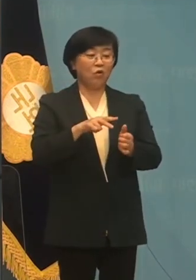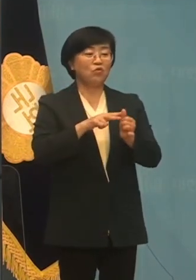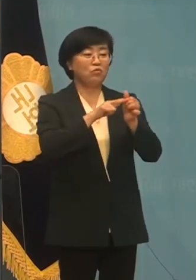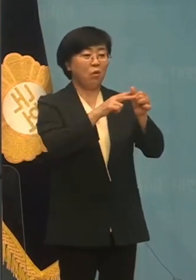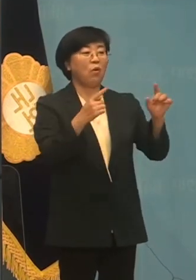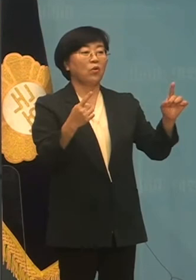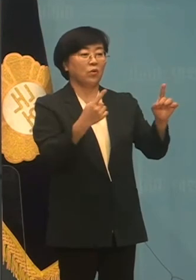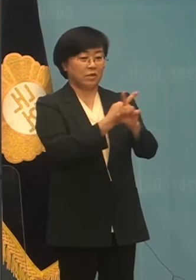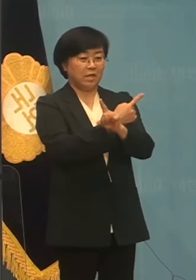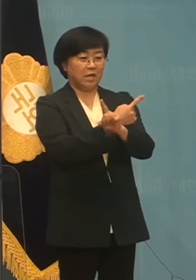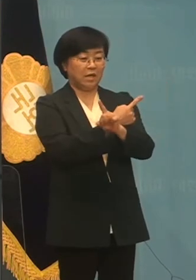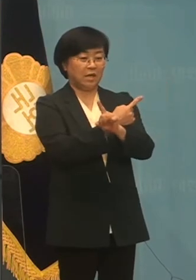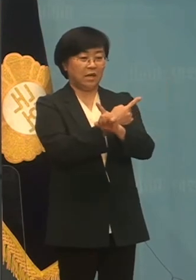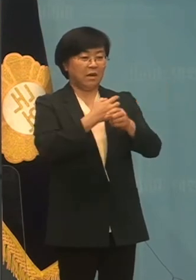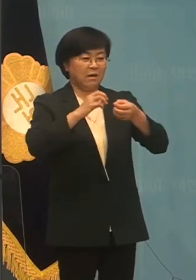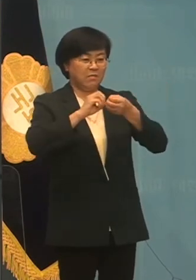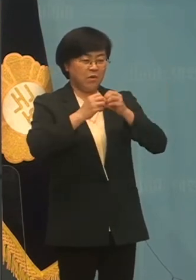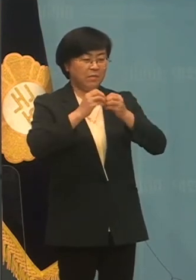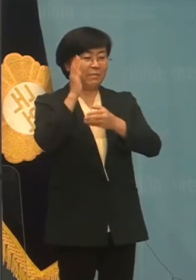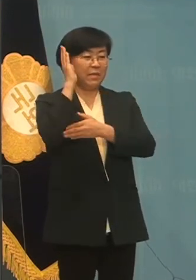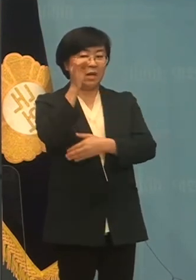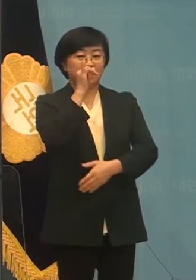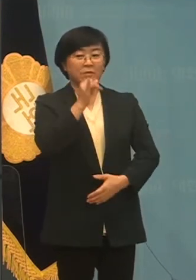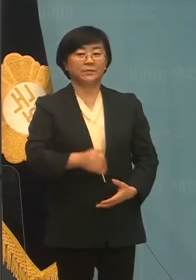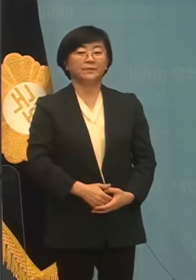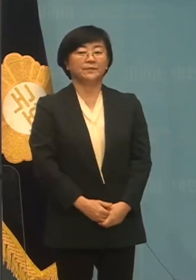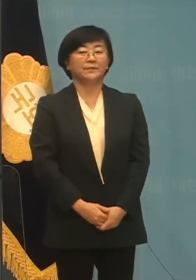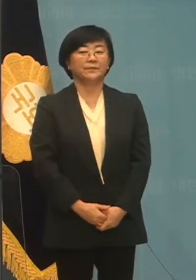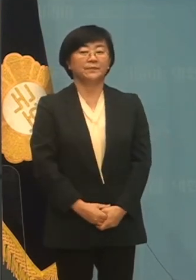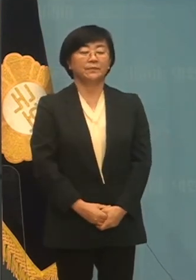교체에 응하는 망언을 저지르고 있습니다.